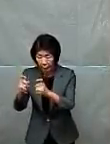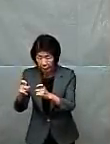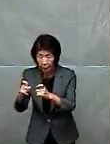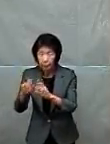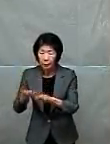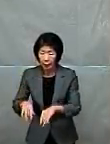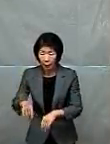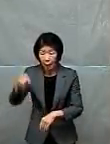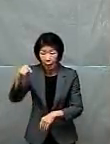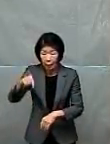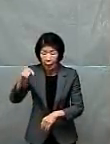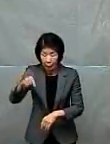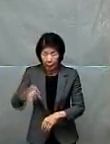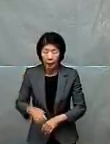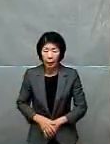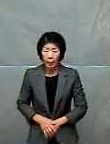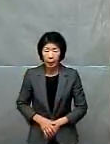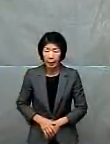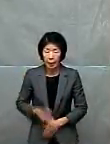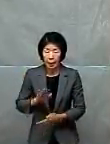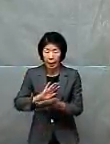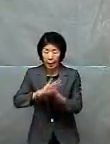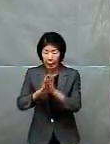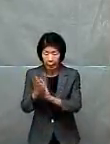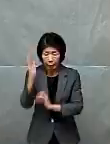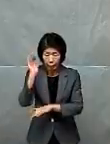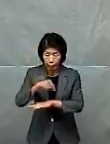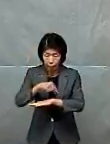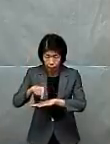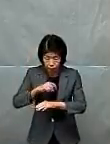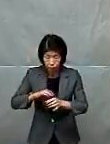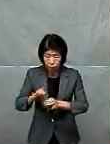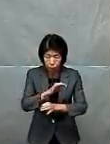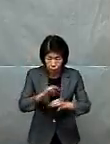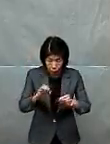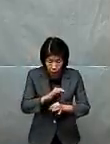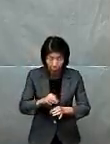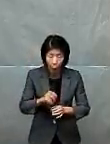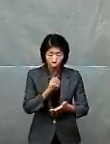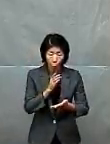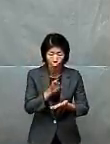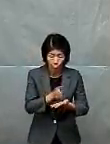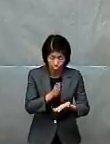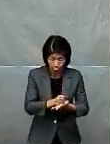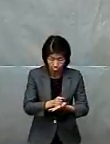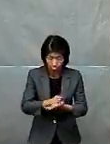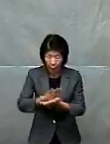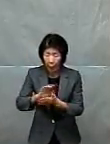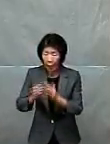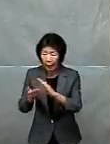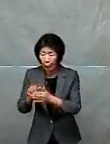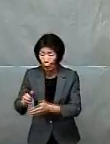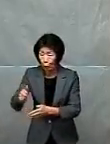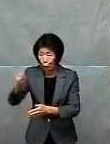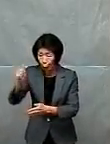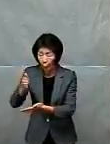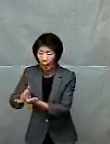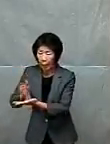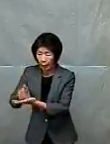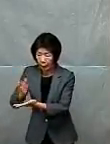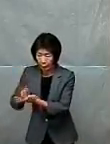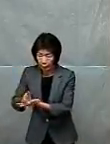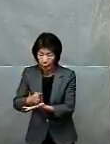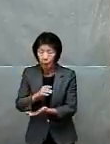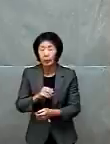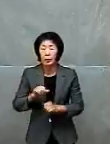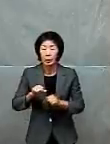で私は県政運営について、町長さん方はご自分の町政運営についてそれぞれお話